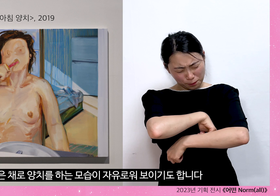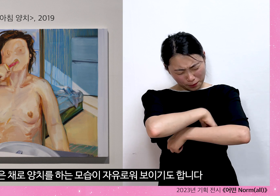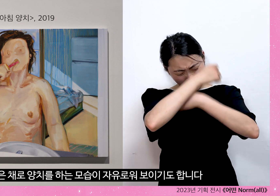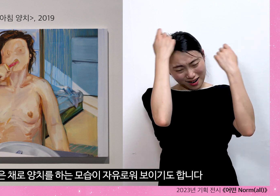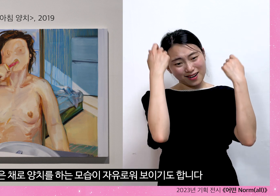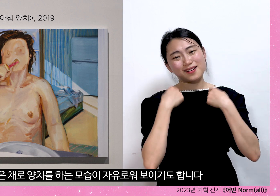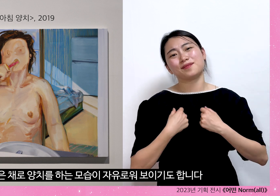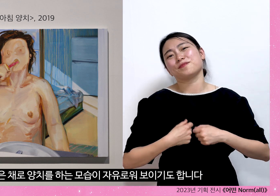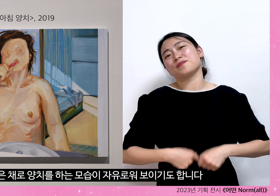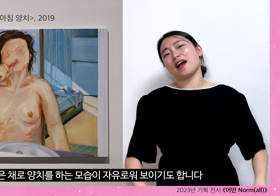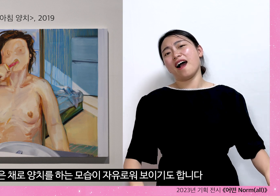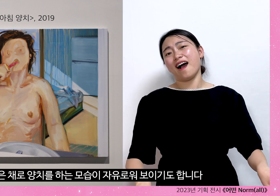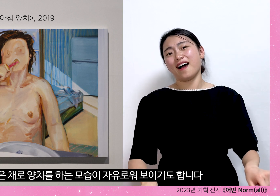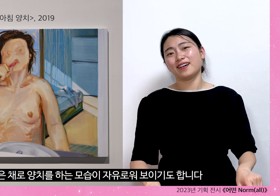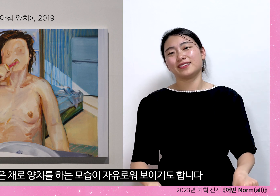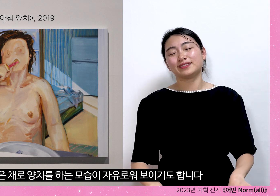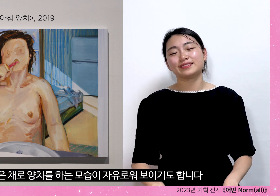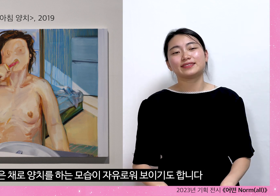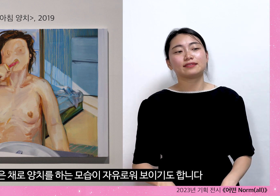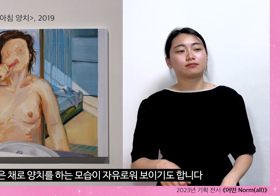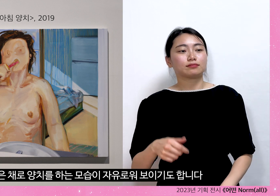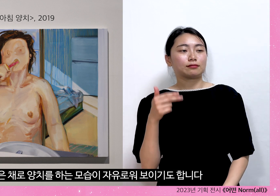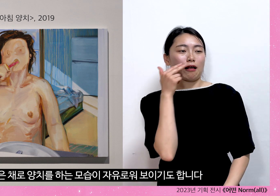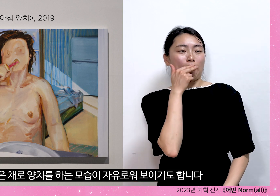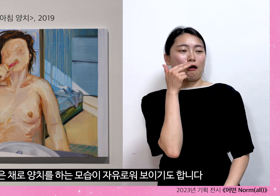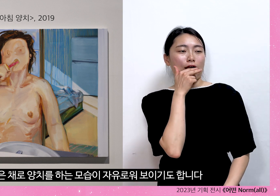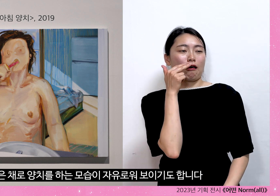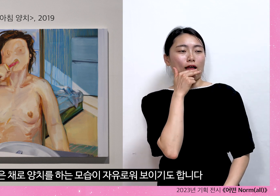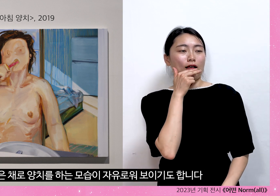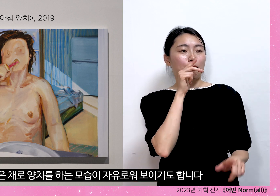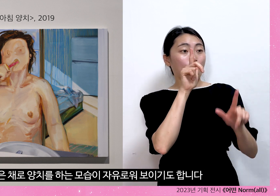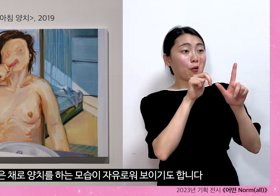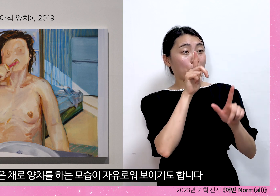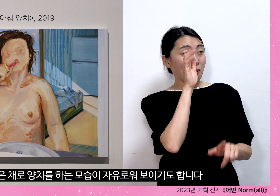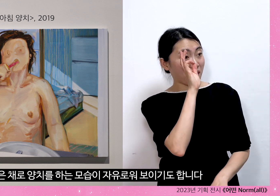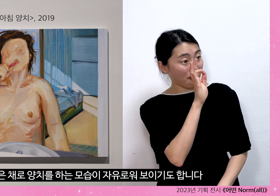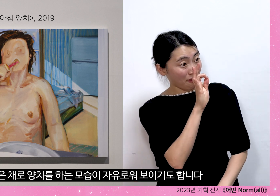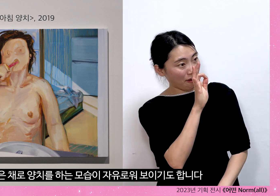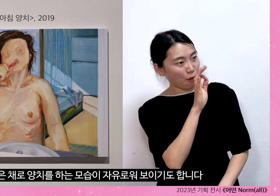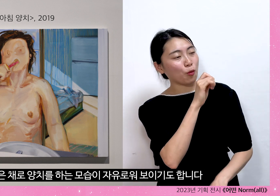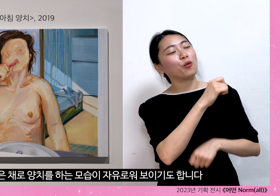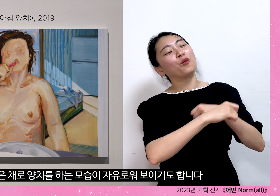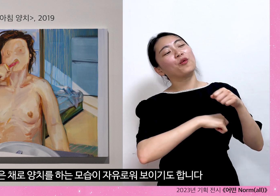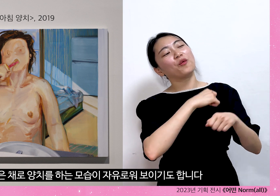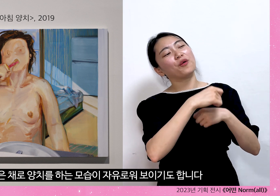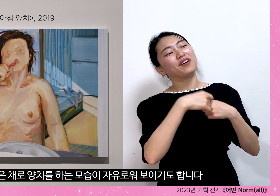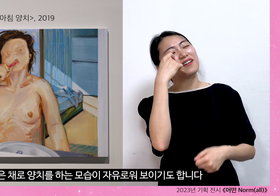채로 양치를 하는 모습이 자유로워 보이기도 합니다.